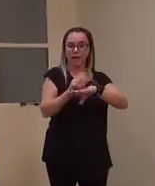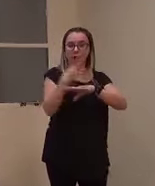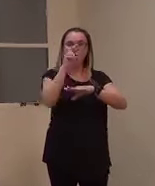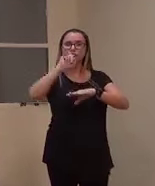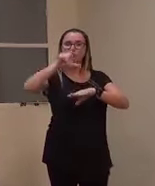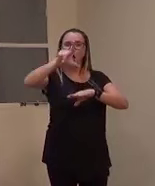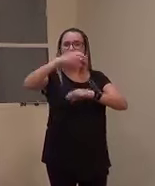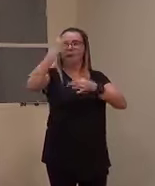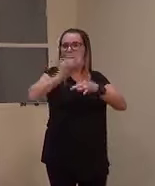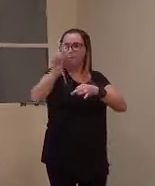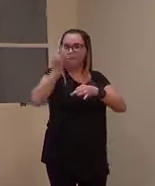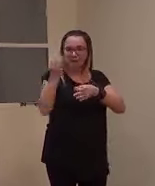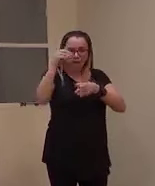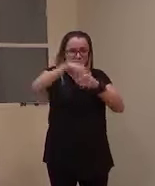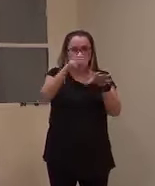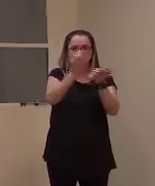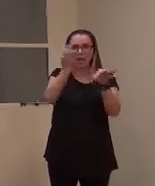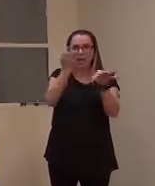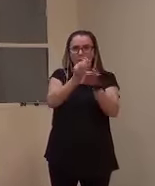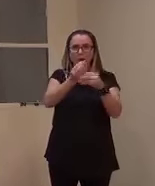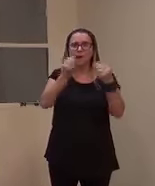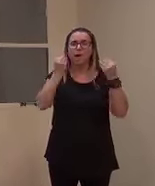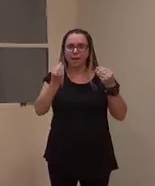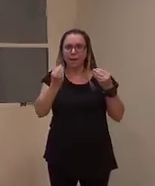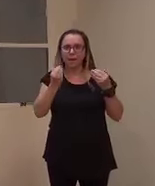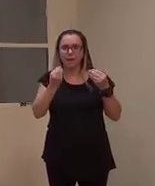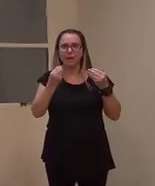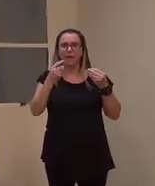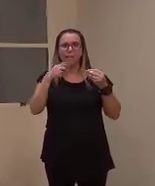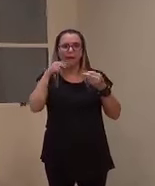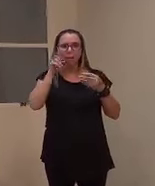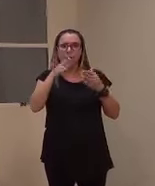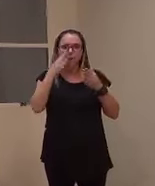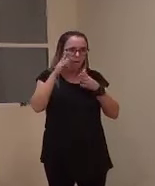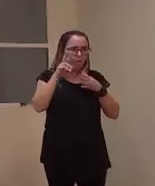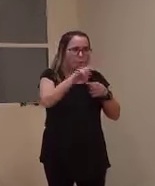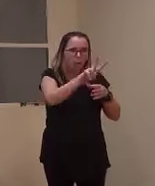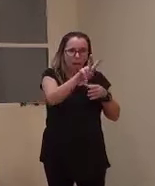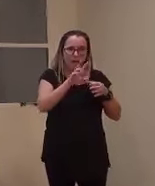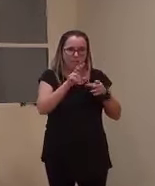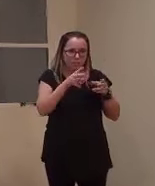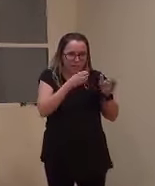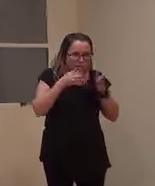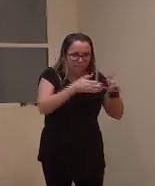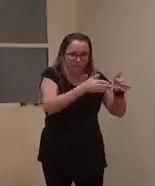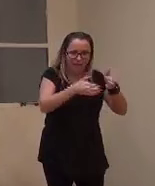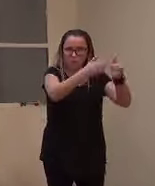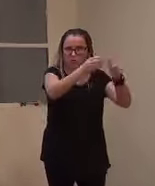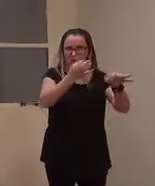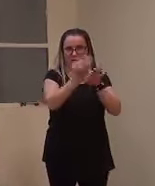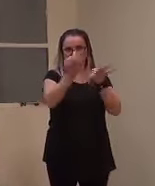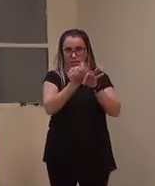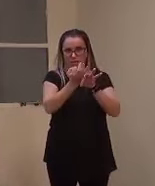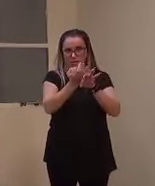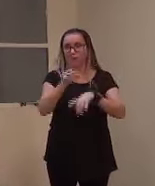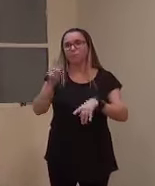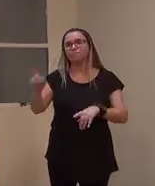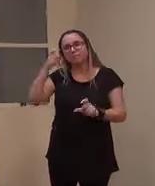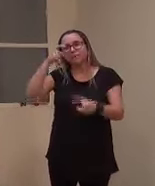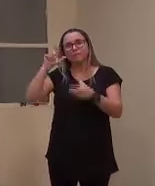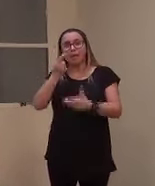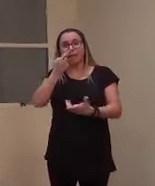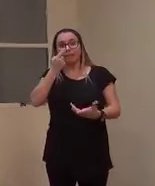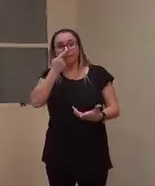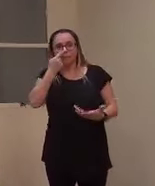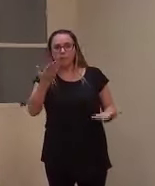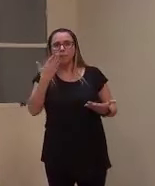organizacionales en la escuela tendientes a revisar esa trayectoria educativa creo que es una experiencia interesante